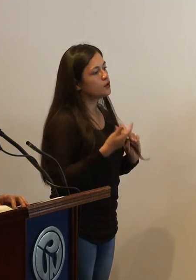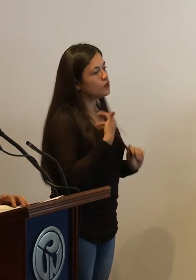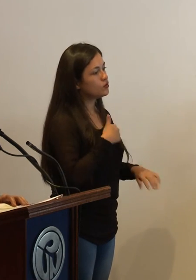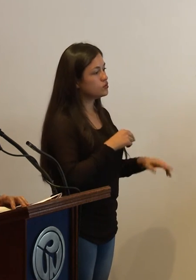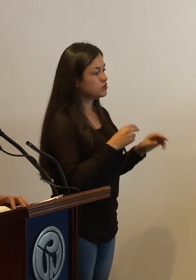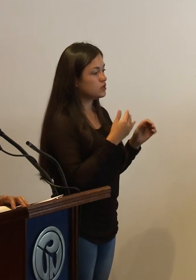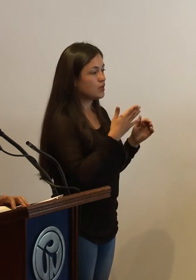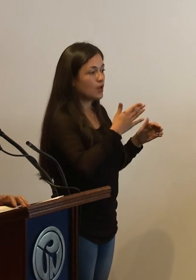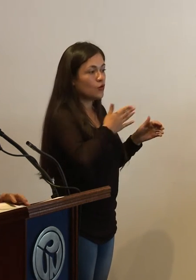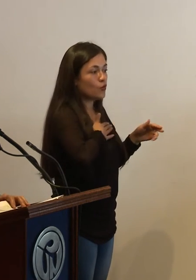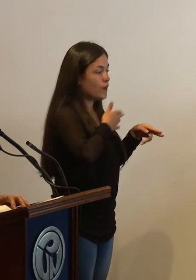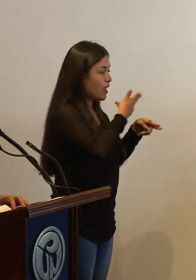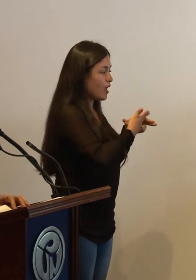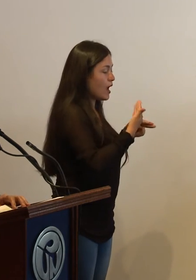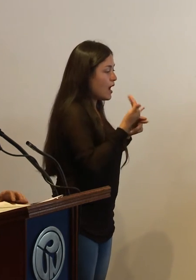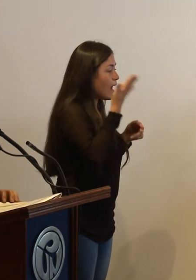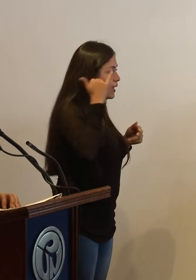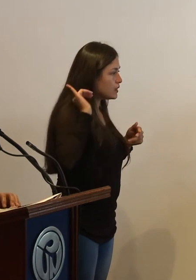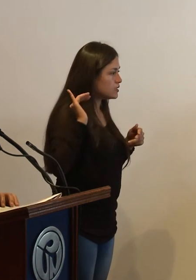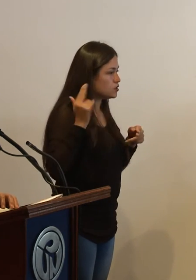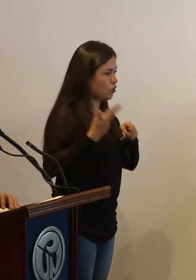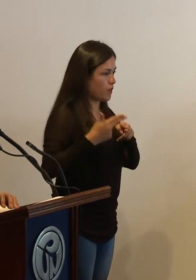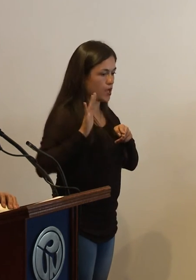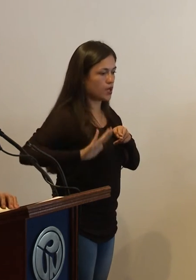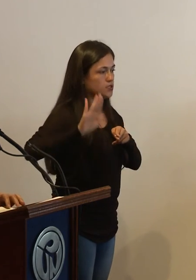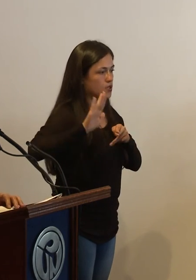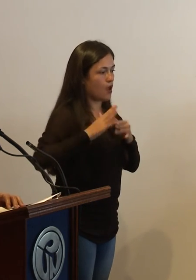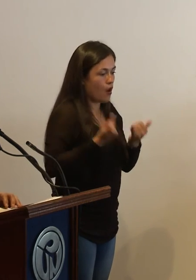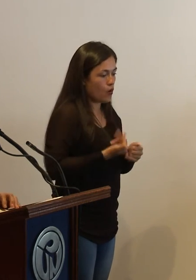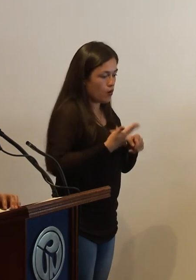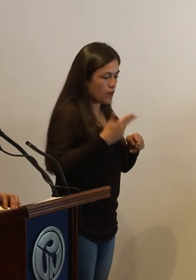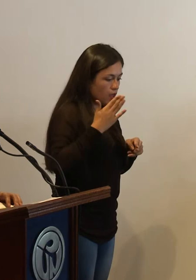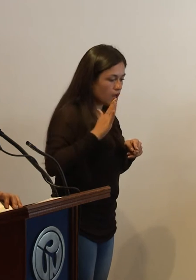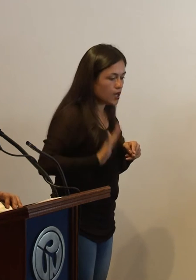llamamos, así nos hemos llamado y así nos vamos a llamar.